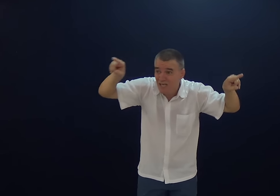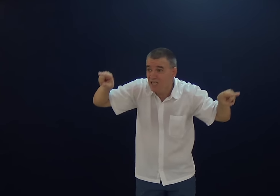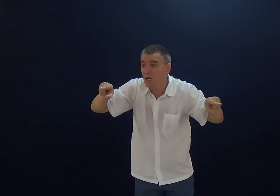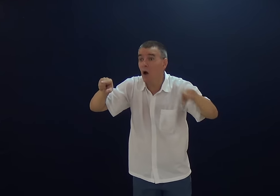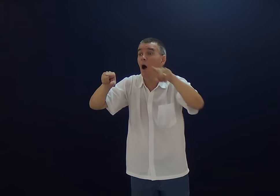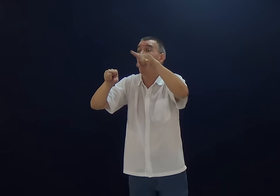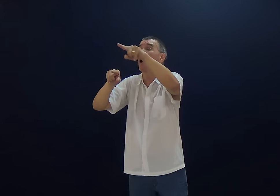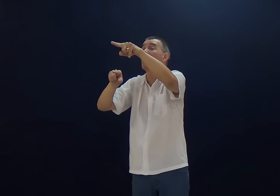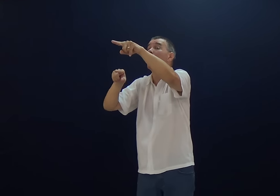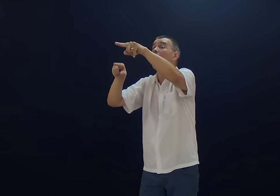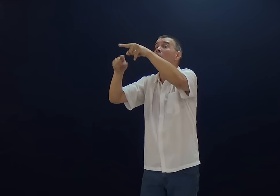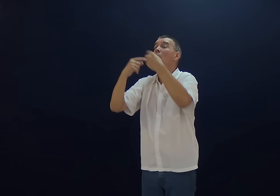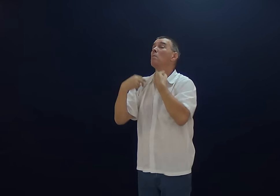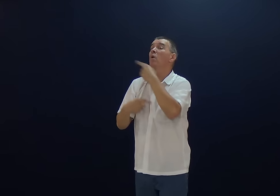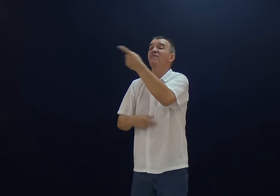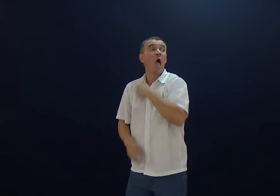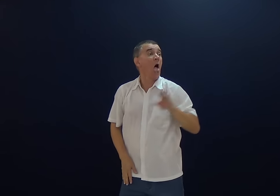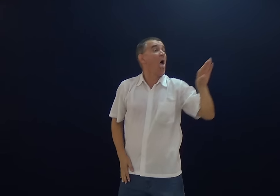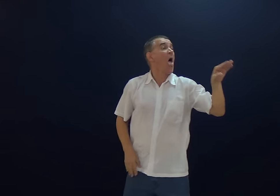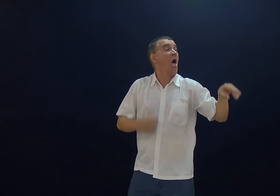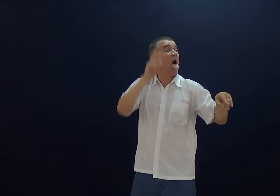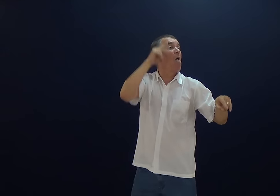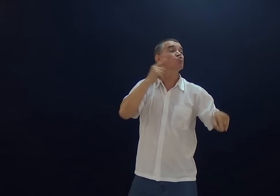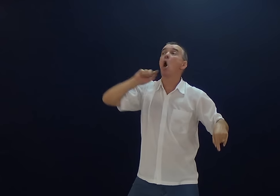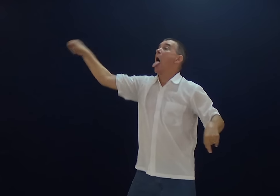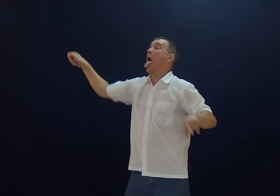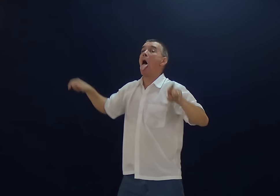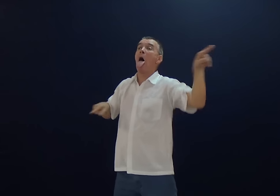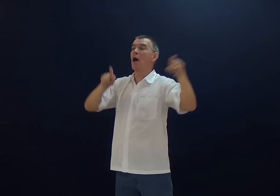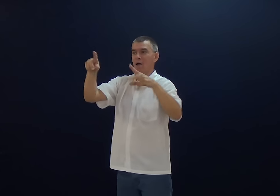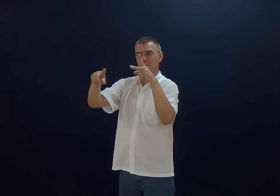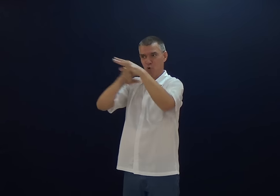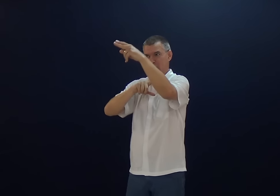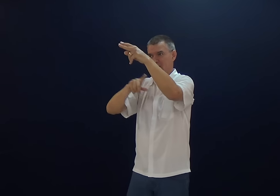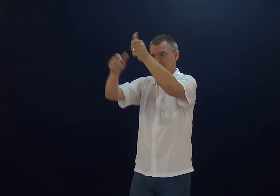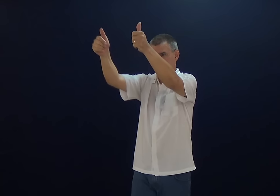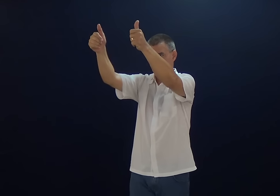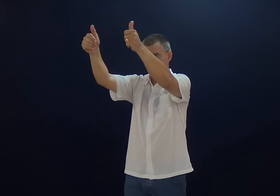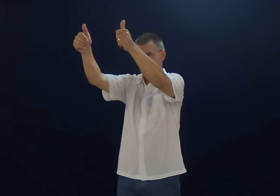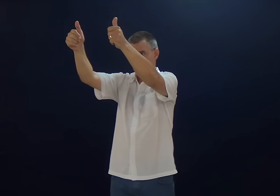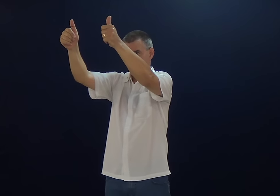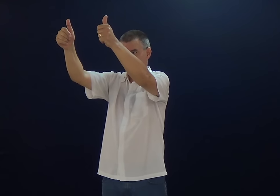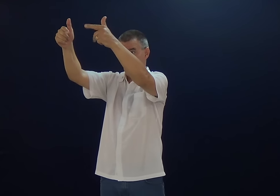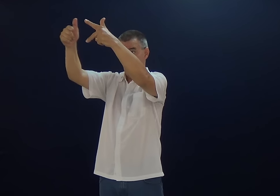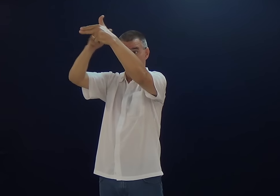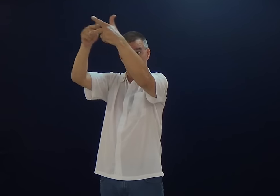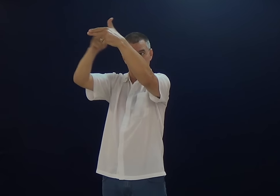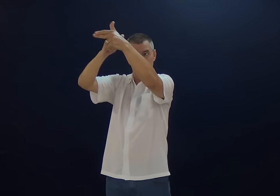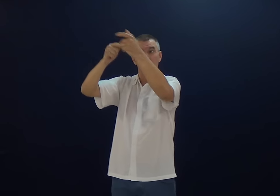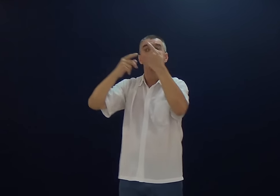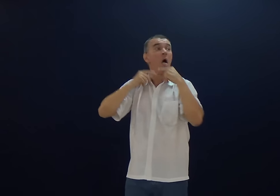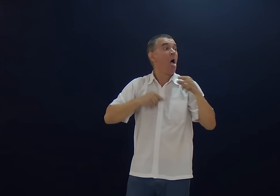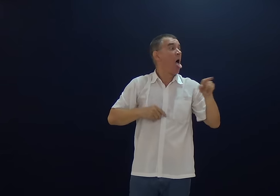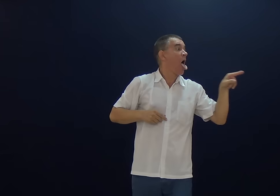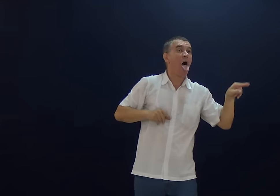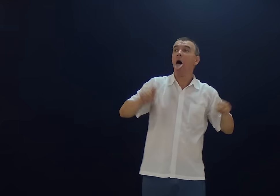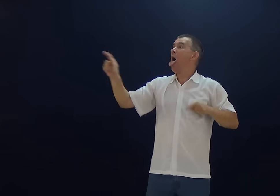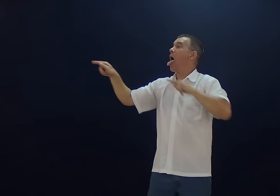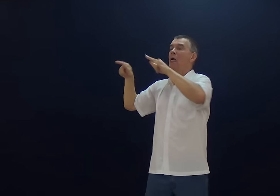teu lado presta atenção aqui por favor não pode ficar ó ó ó o suro tal suro tal focando e falando da igreja